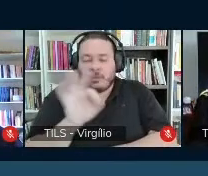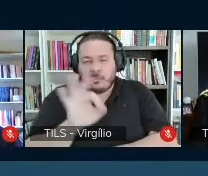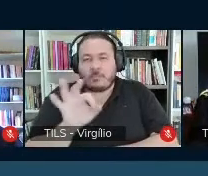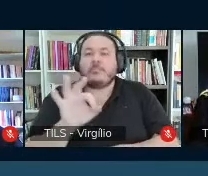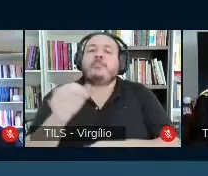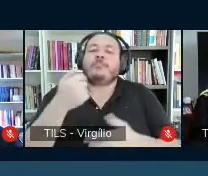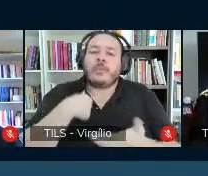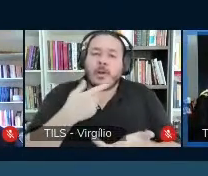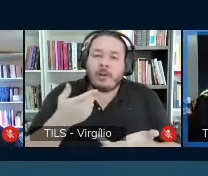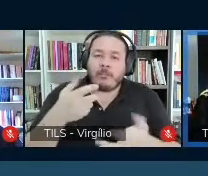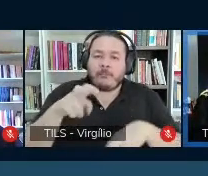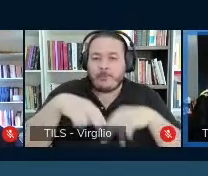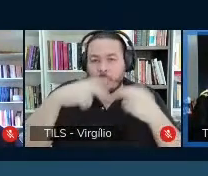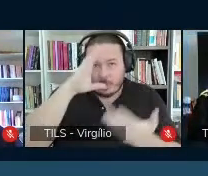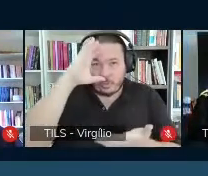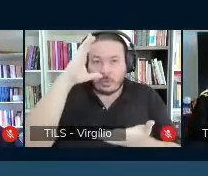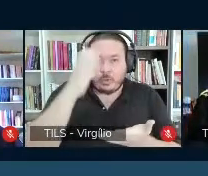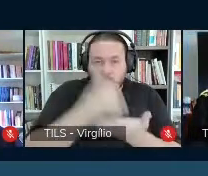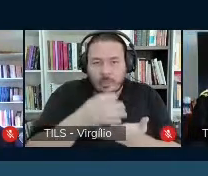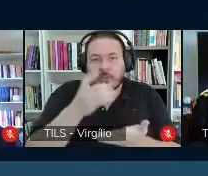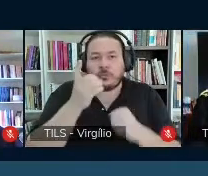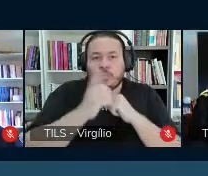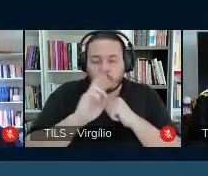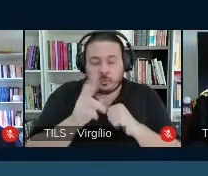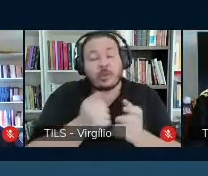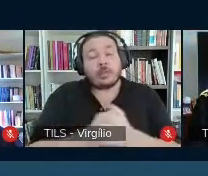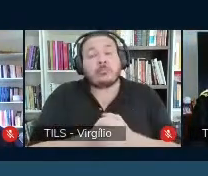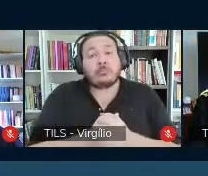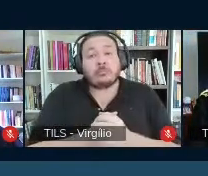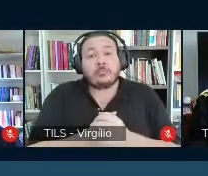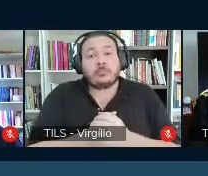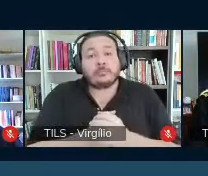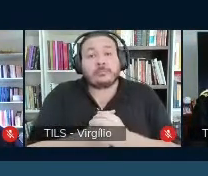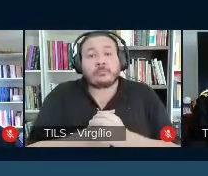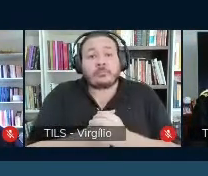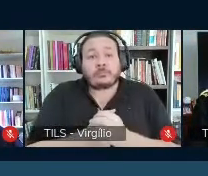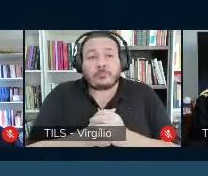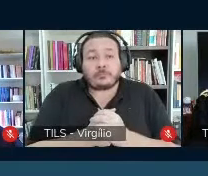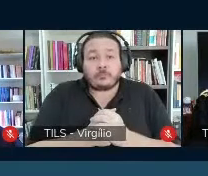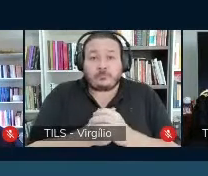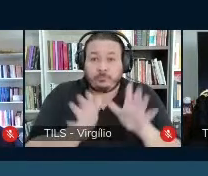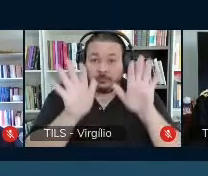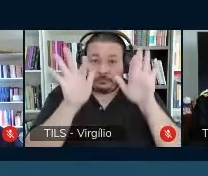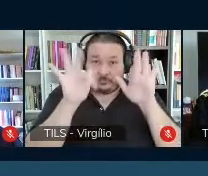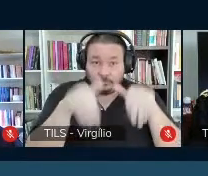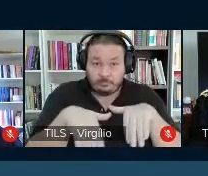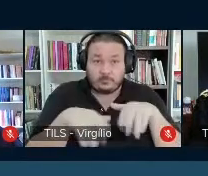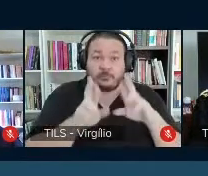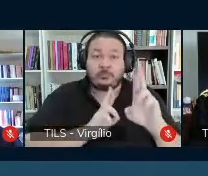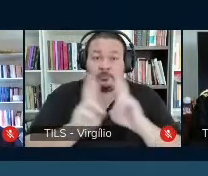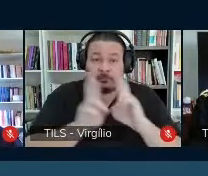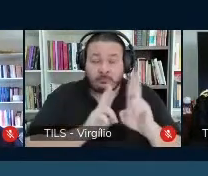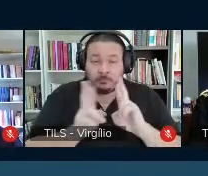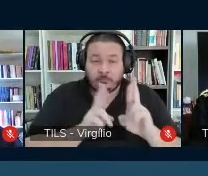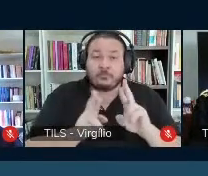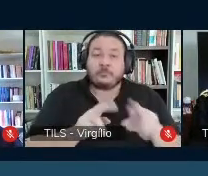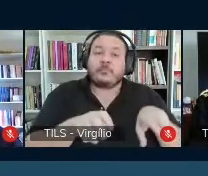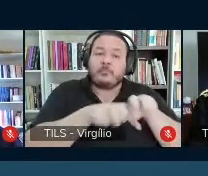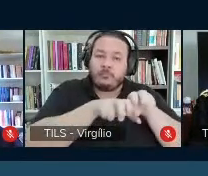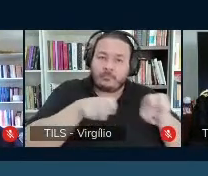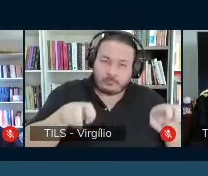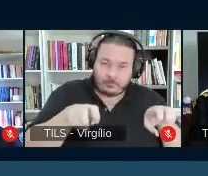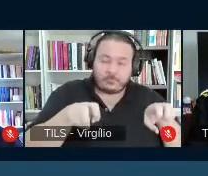tese de doutorado. Ao final da interlocução entre banca e